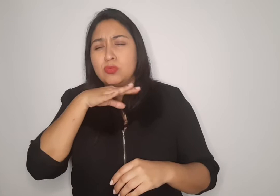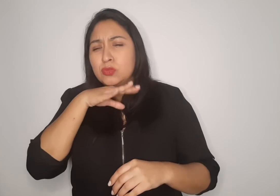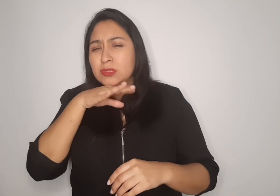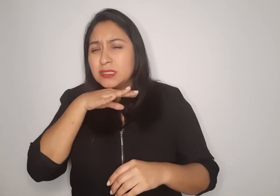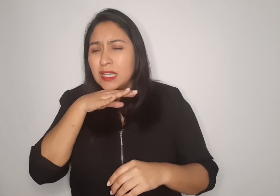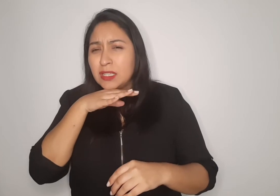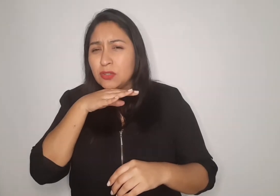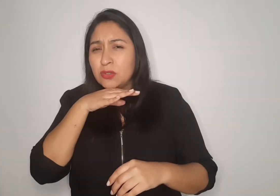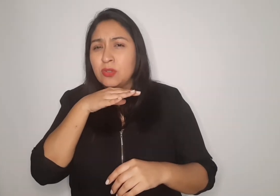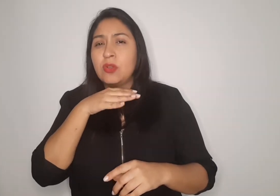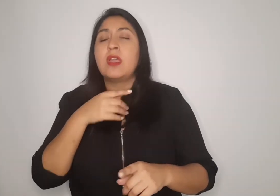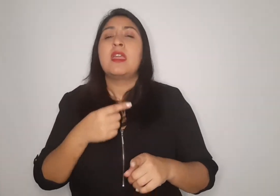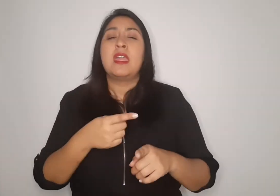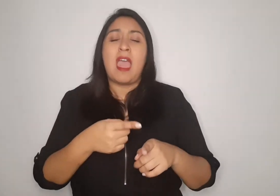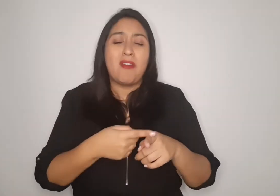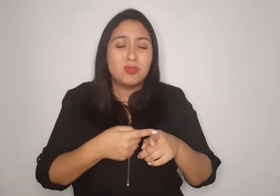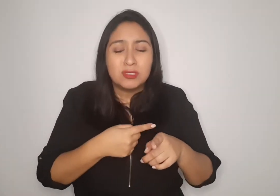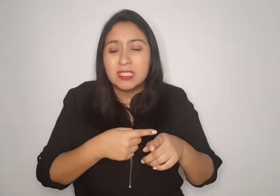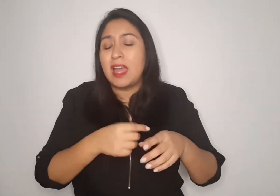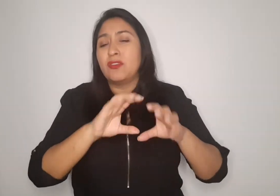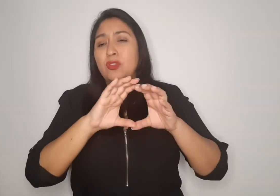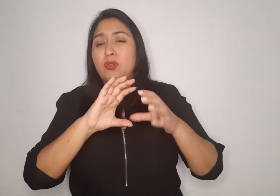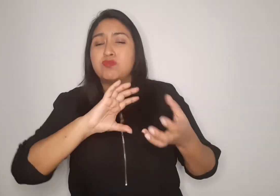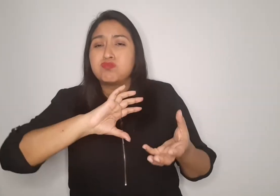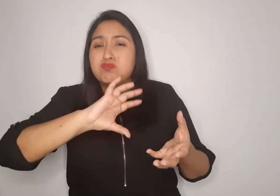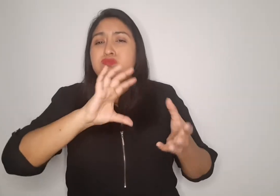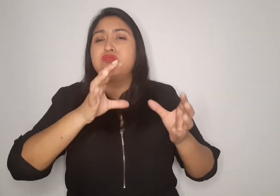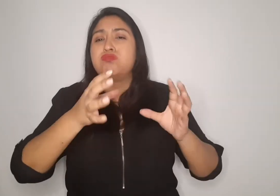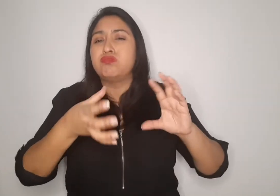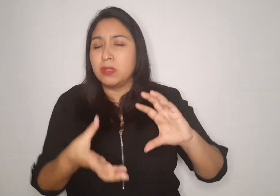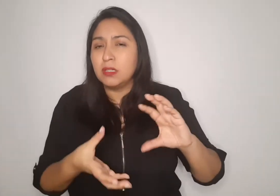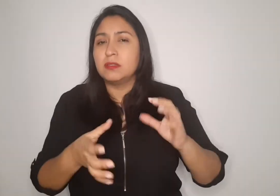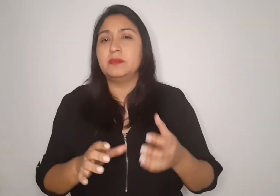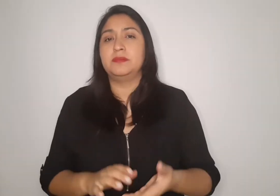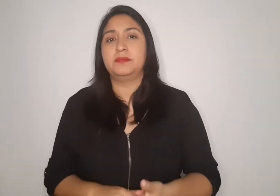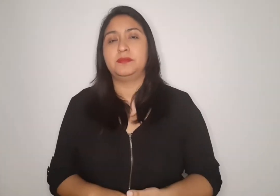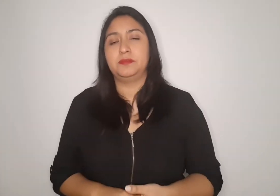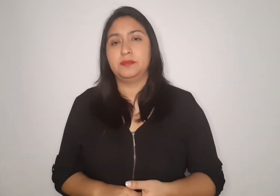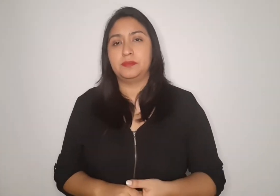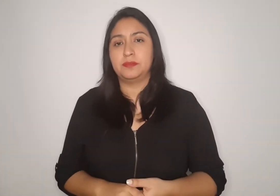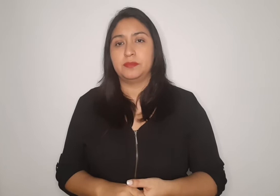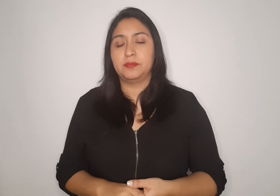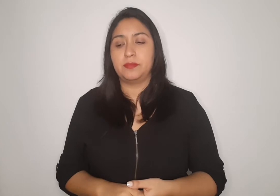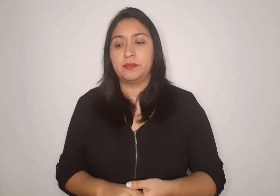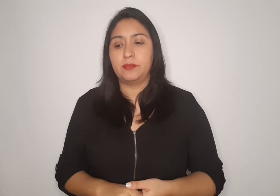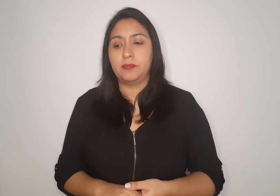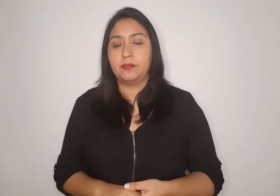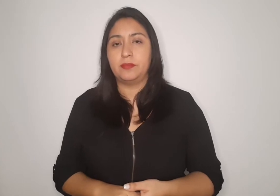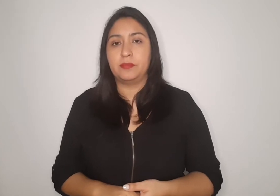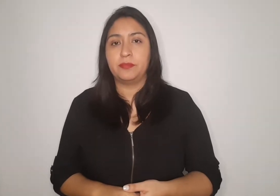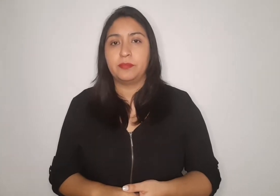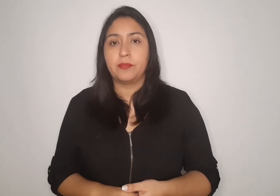tierra de una manera rapaz. Bueno, María Irene,